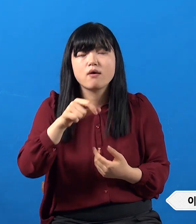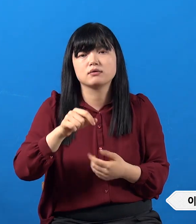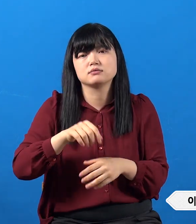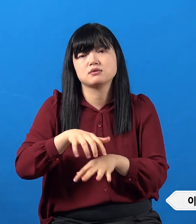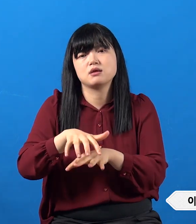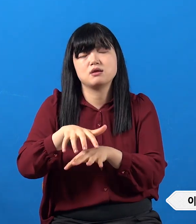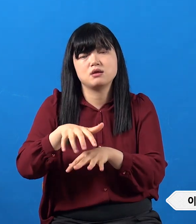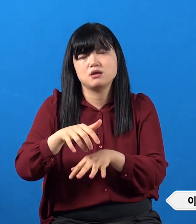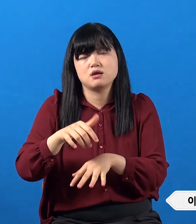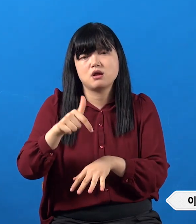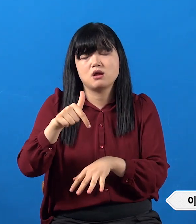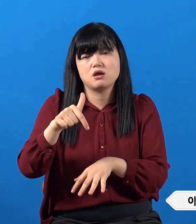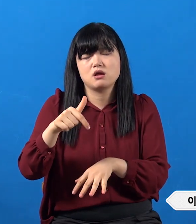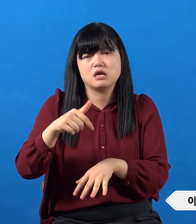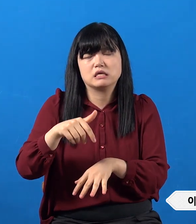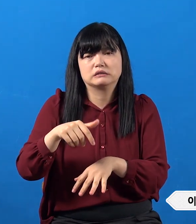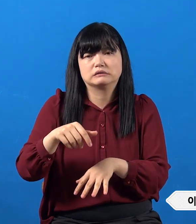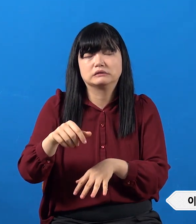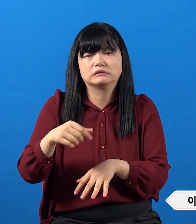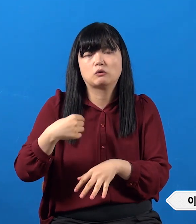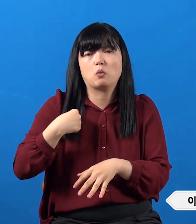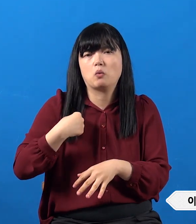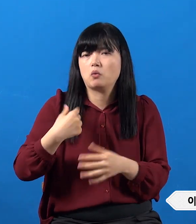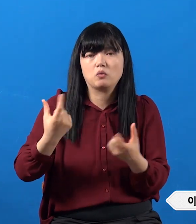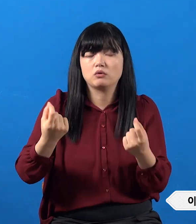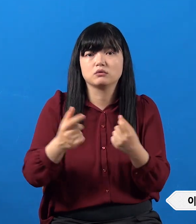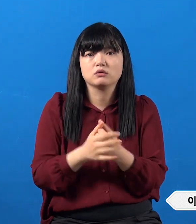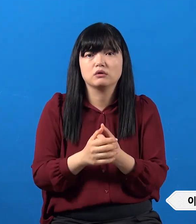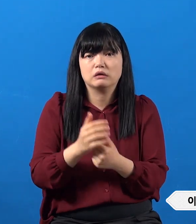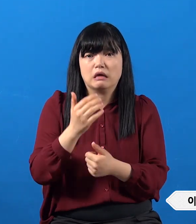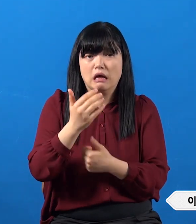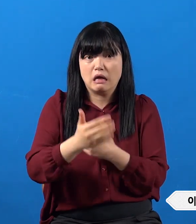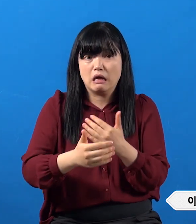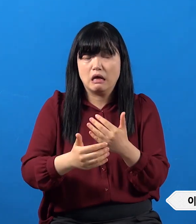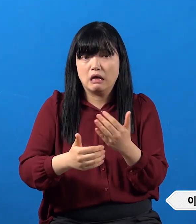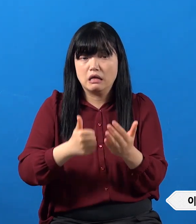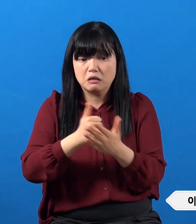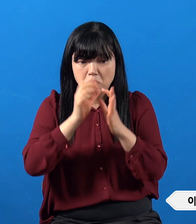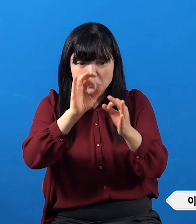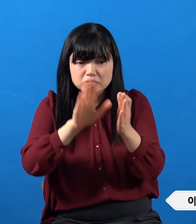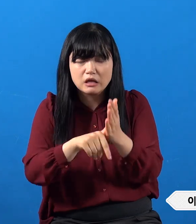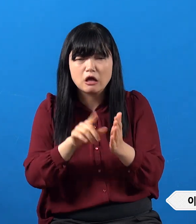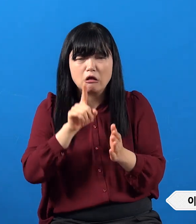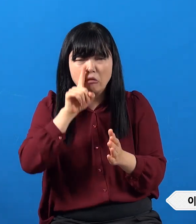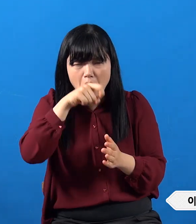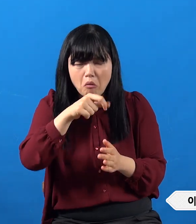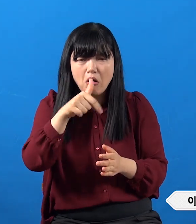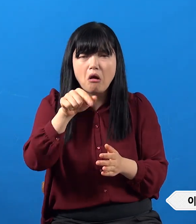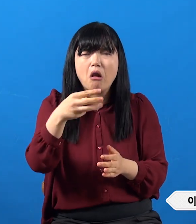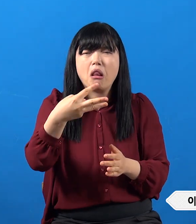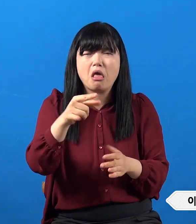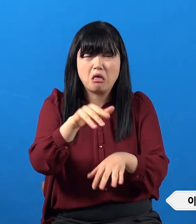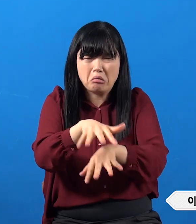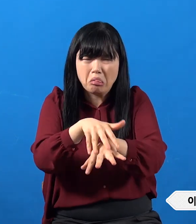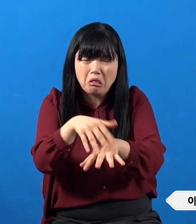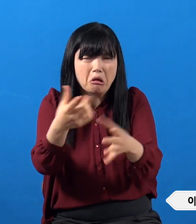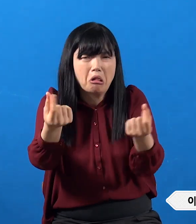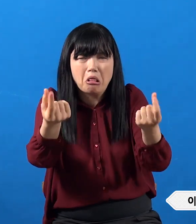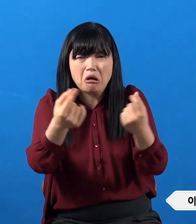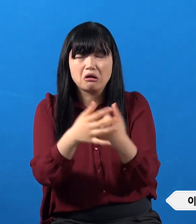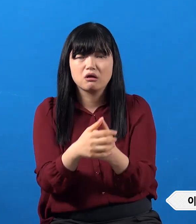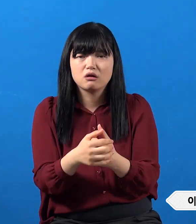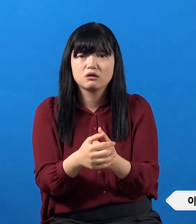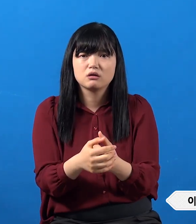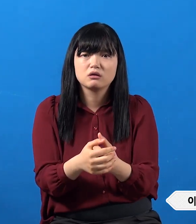걸레라는 뜻입니다. 우리의 의는 하나님 보시기에 더러운 걸레에 지나지 않는다.